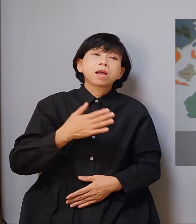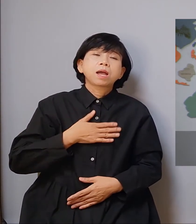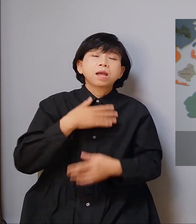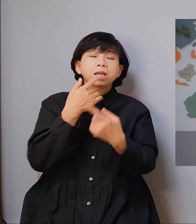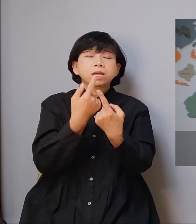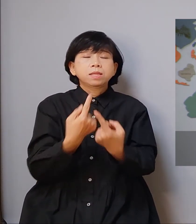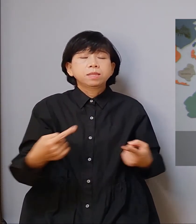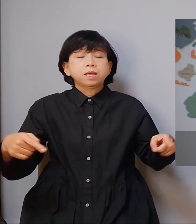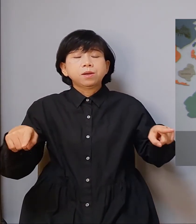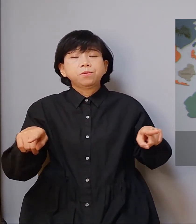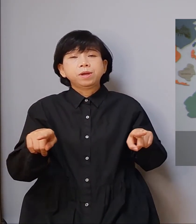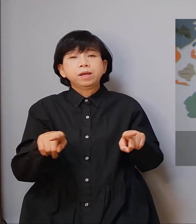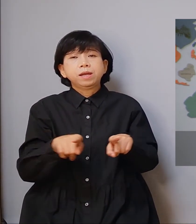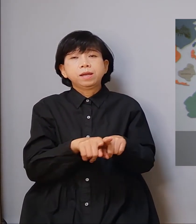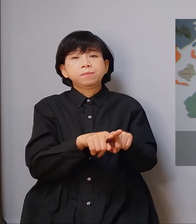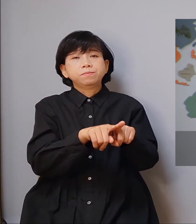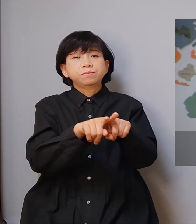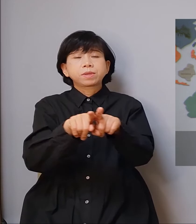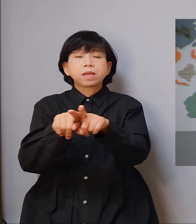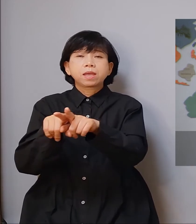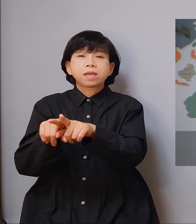들어와 나와